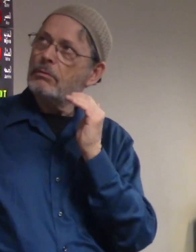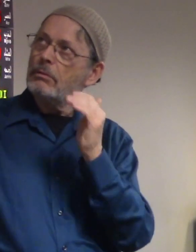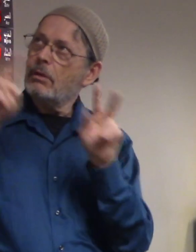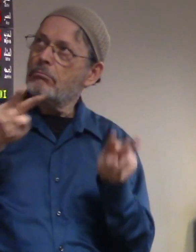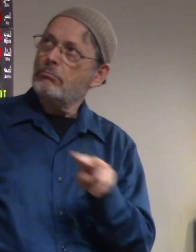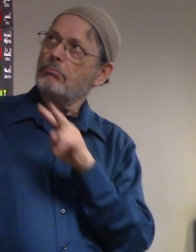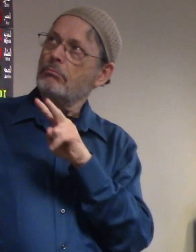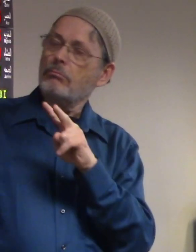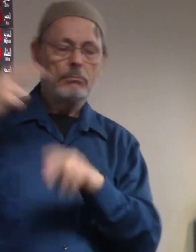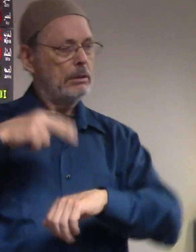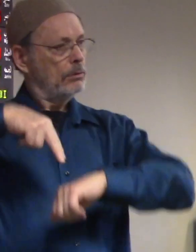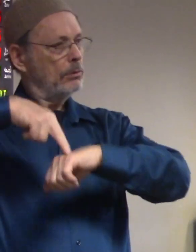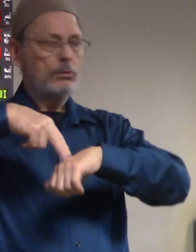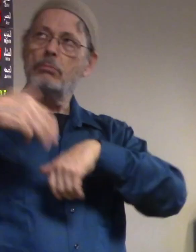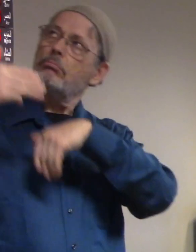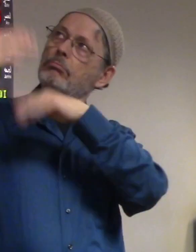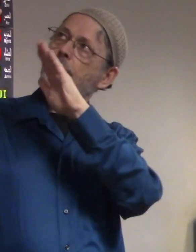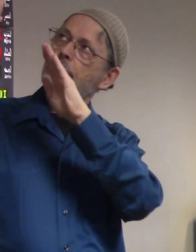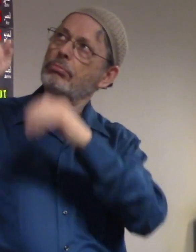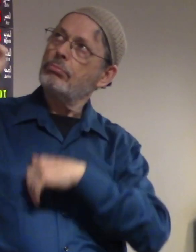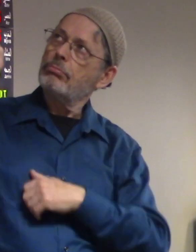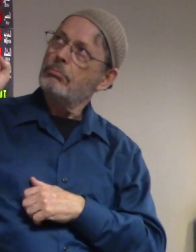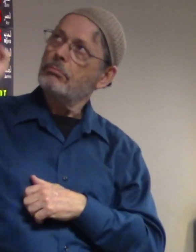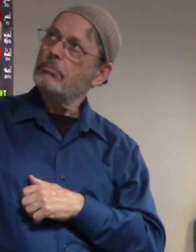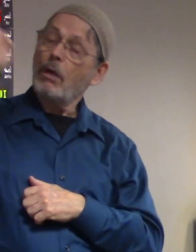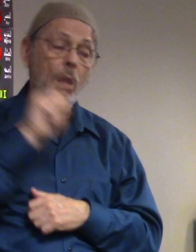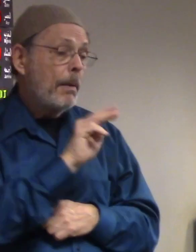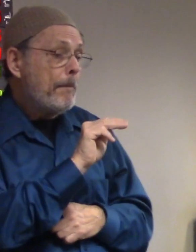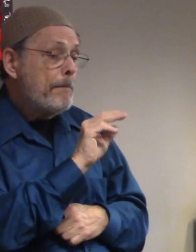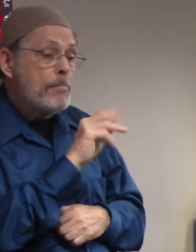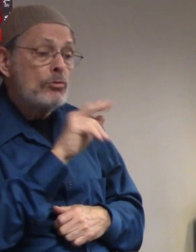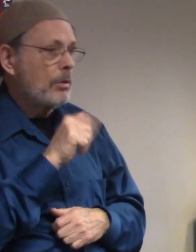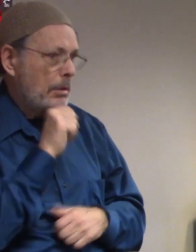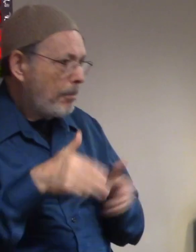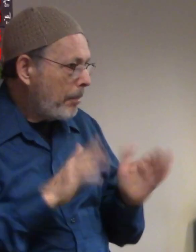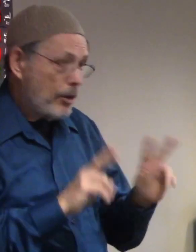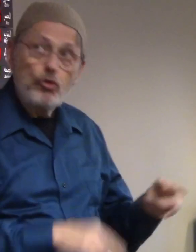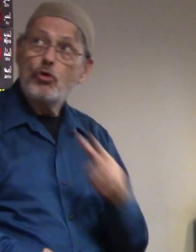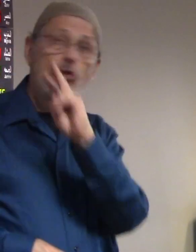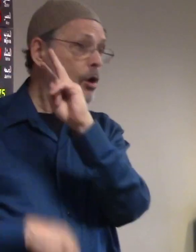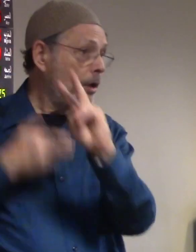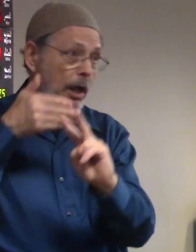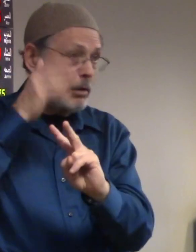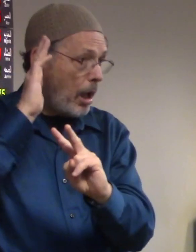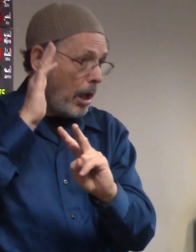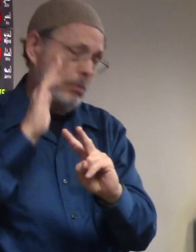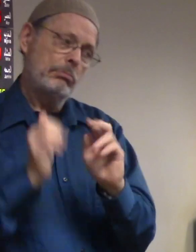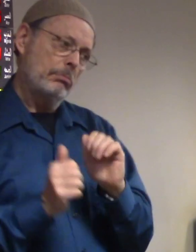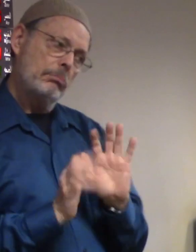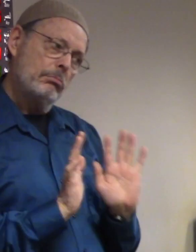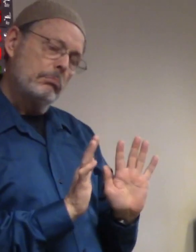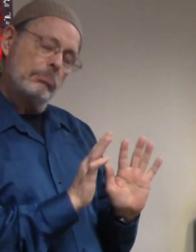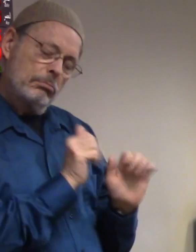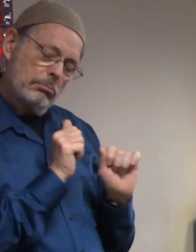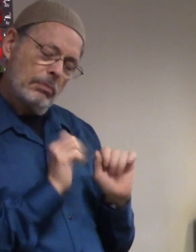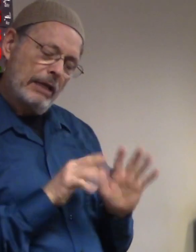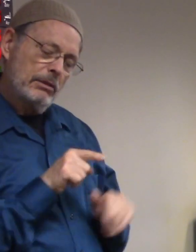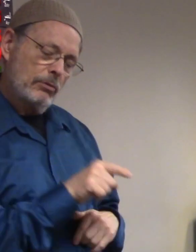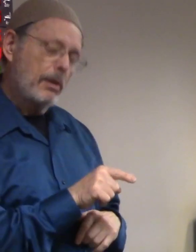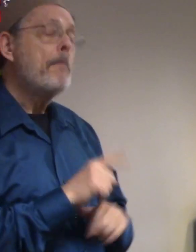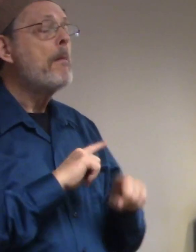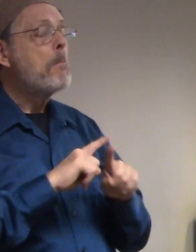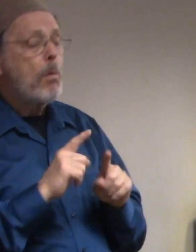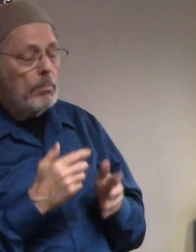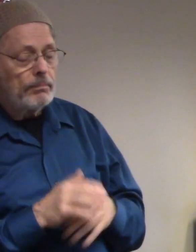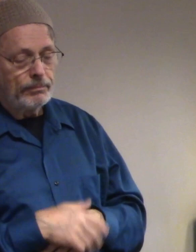stood before him, subhanahu wa ta'ala. Musa alayhi salam was not even permitted to look at him, subhanahu wa ta'ala. وَكَذَلَكَ نُورِي